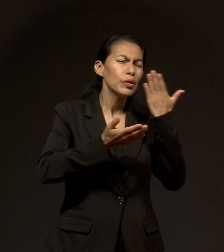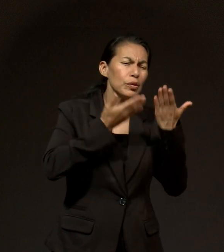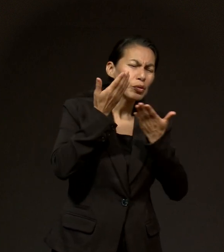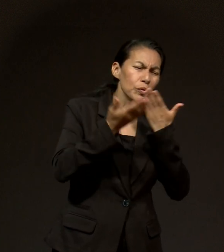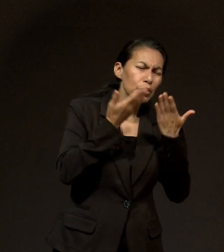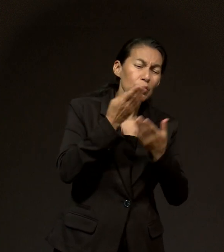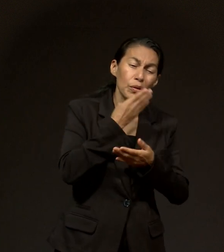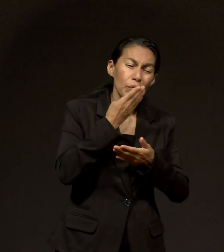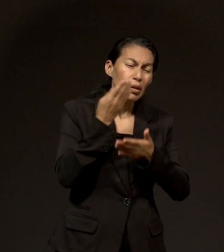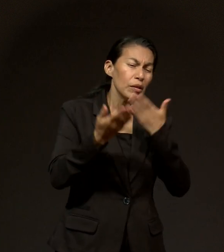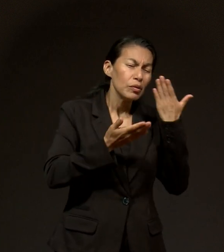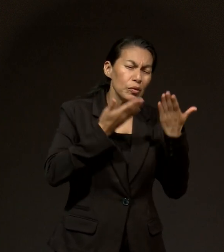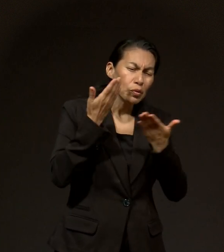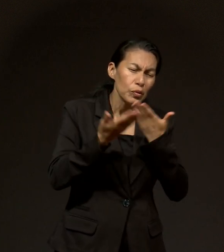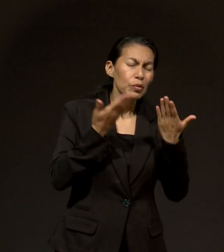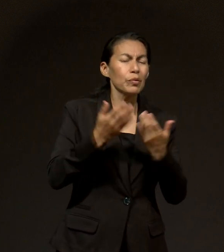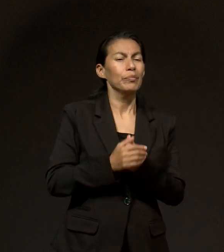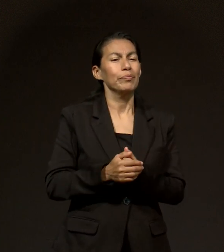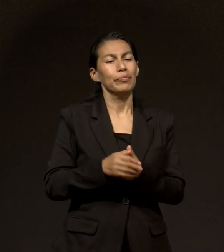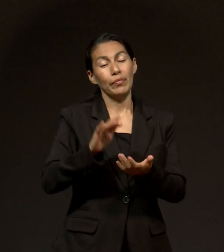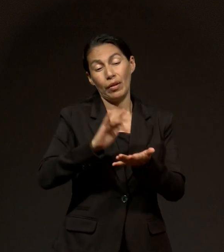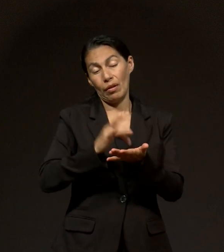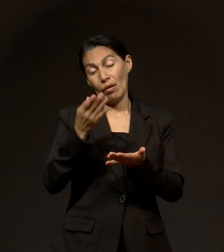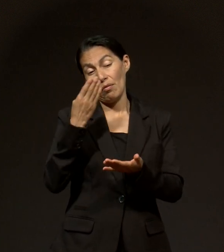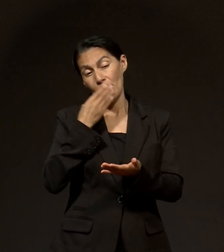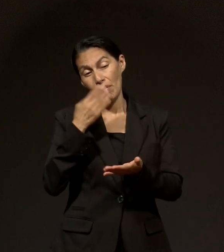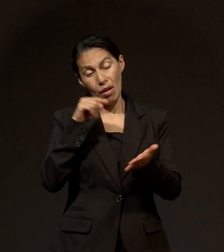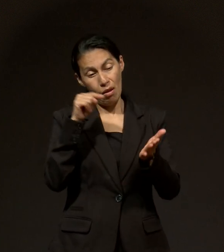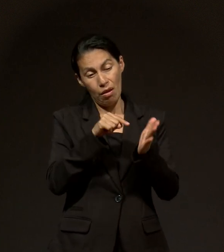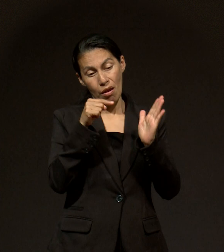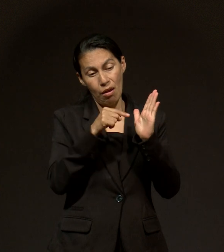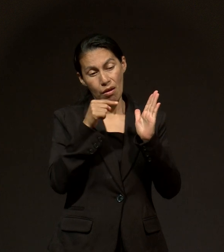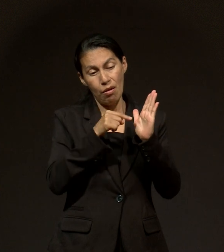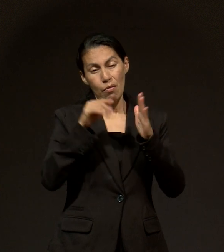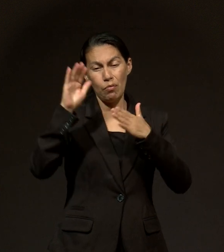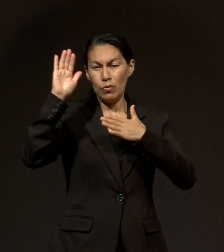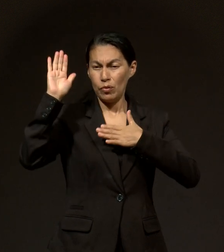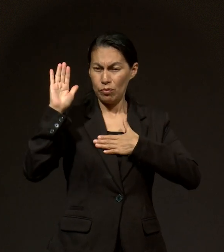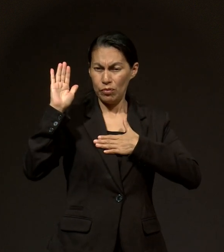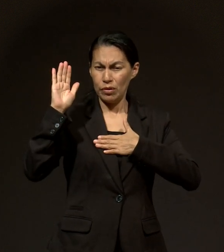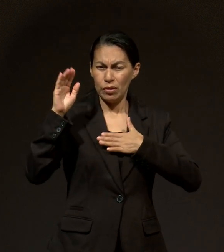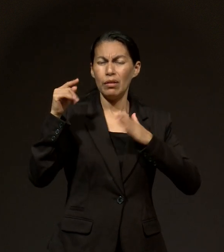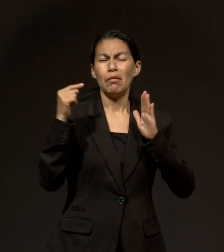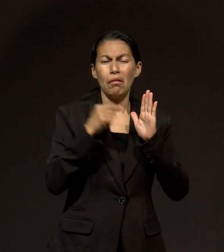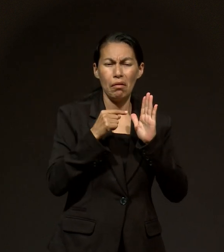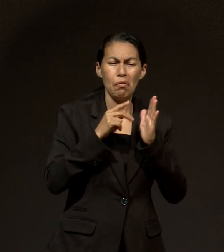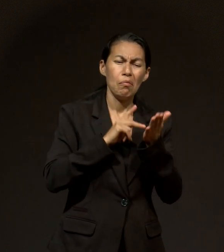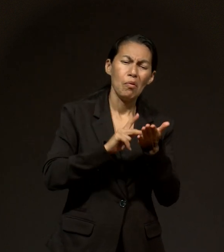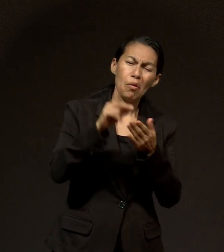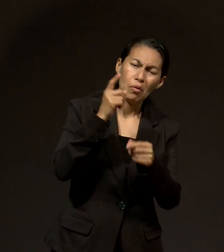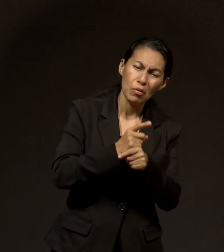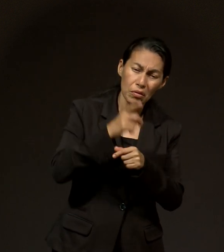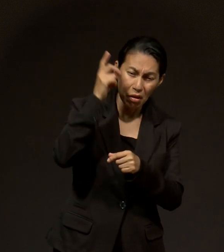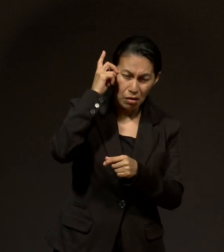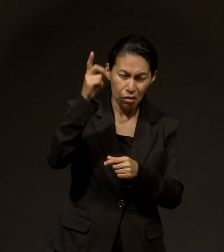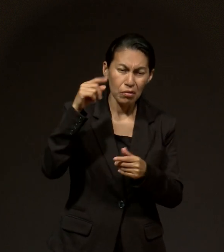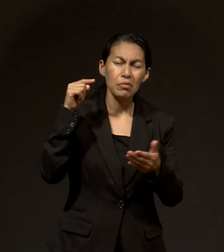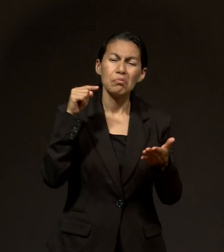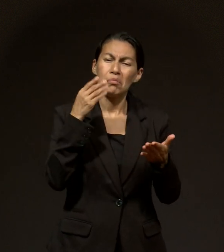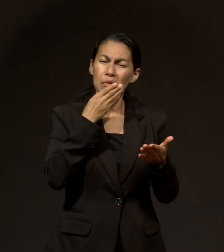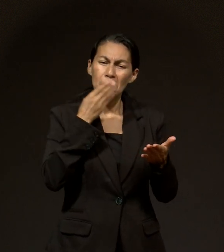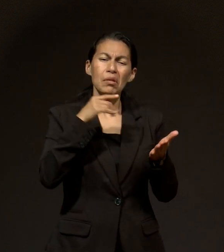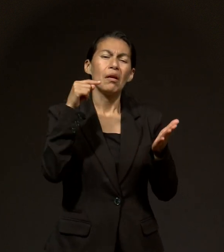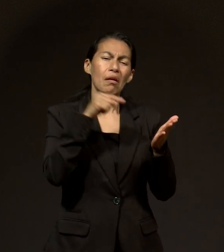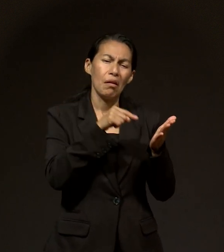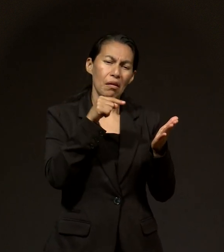estudio de la Biblia. Porque a través de la Biblia encontramos las promesas, encontramos la voluntad de Dios, encontramos